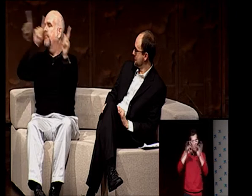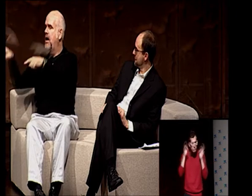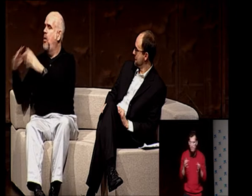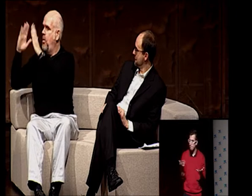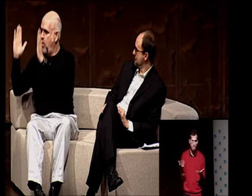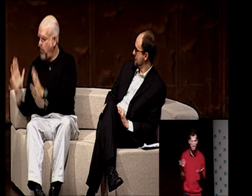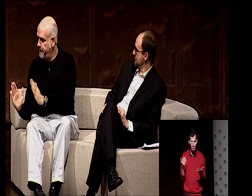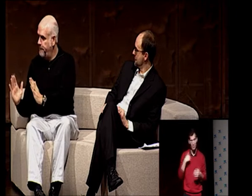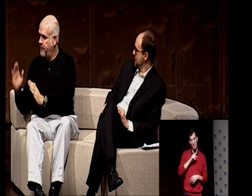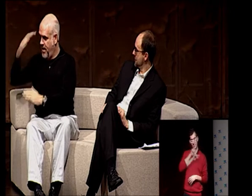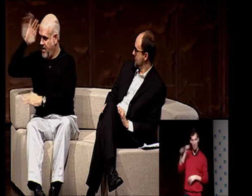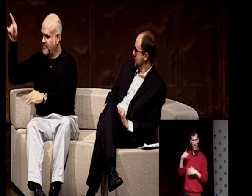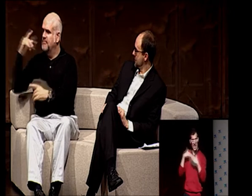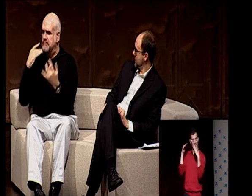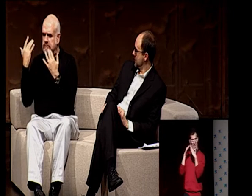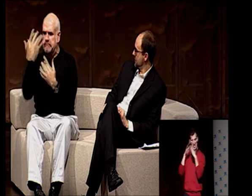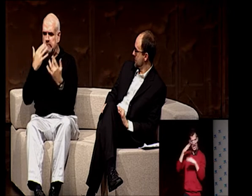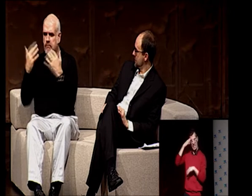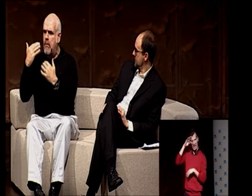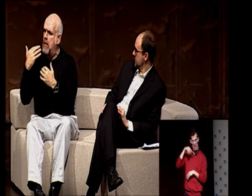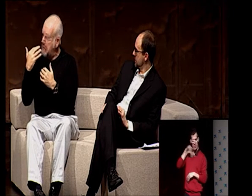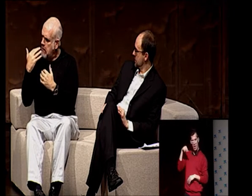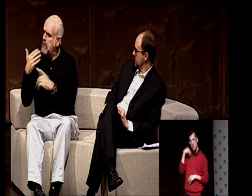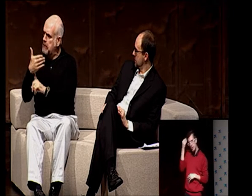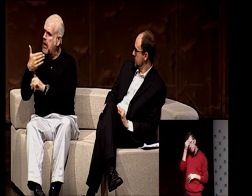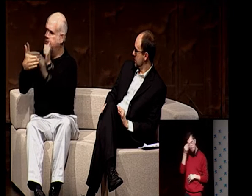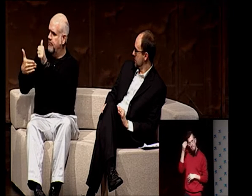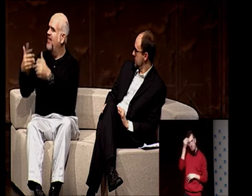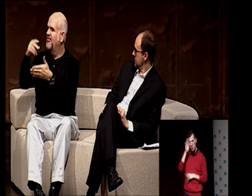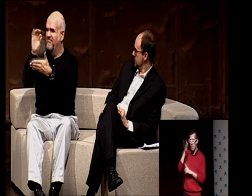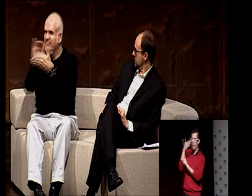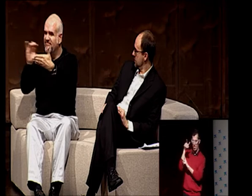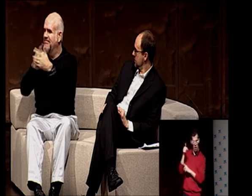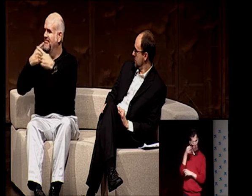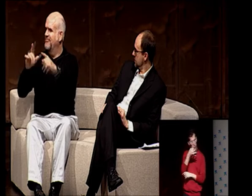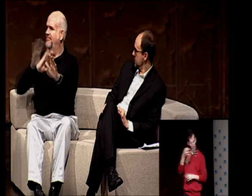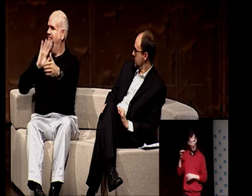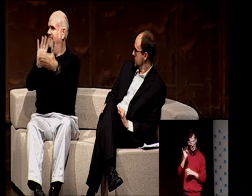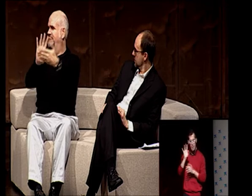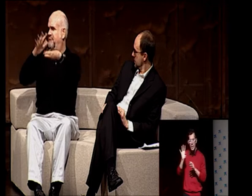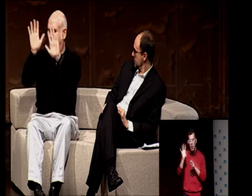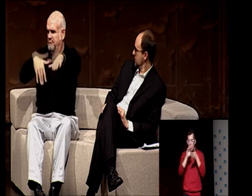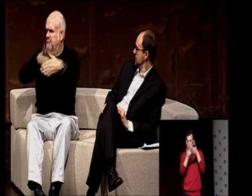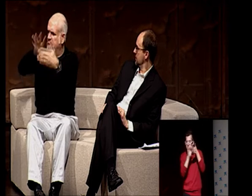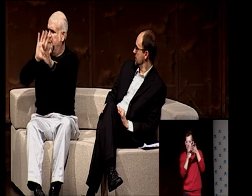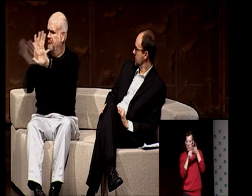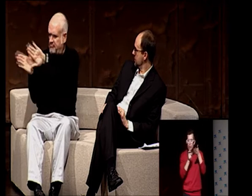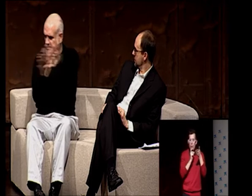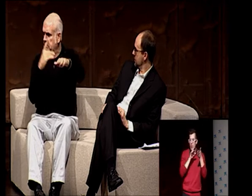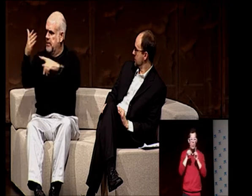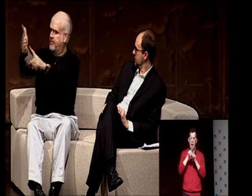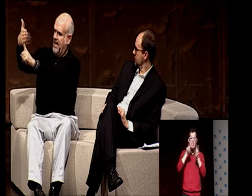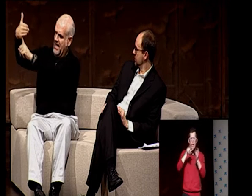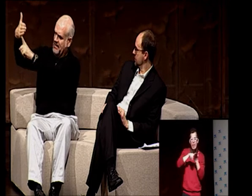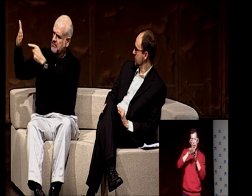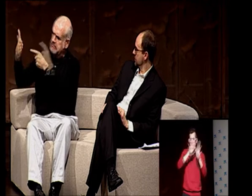muy buena idea y la solución que se tomó fue que cuando yo llegué a mi casa me empecé a pensar acerca de que yo consideraba que si era